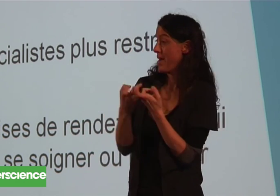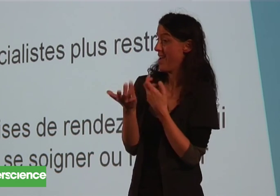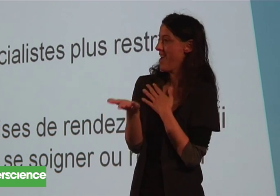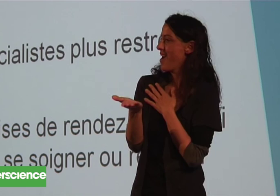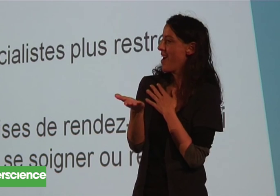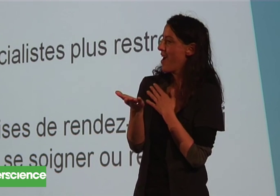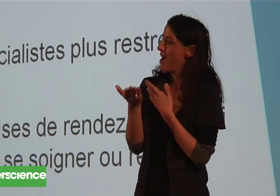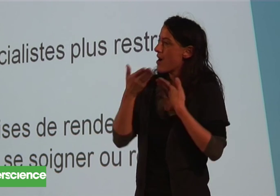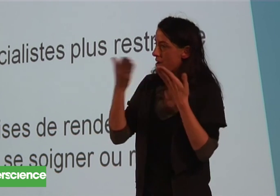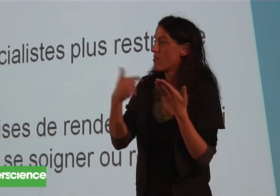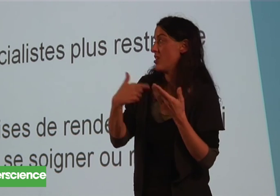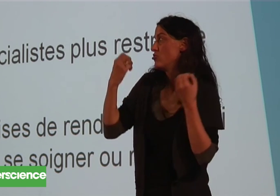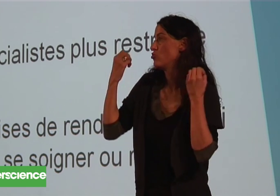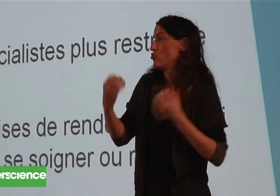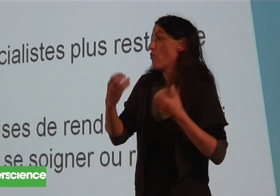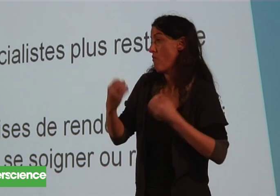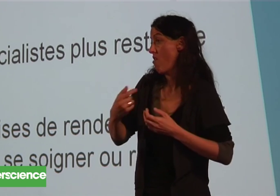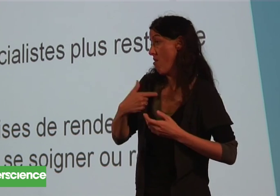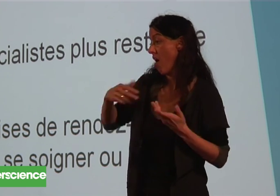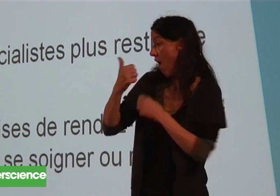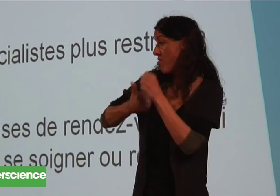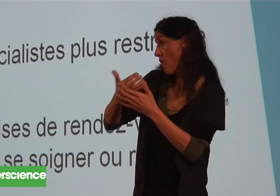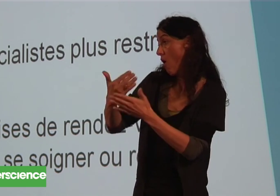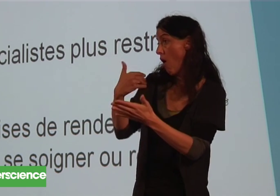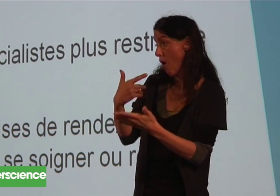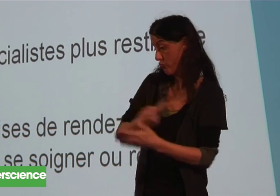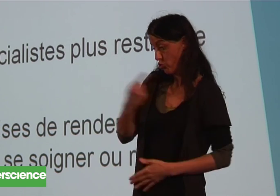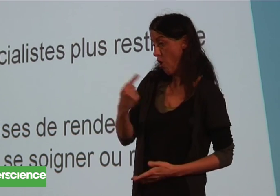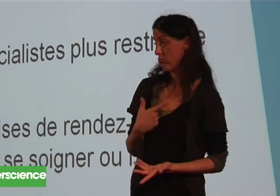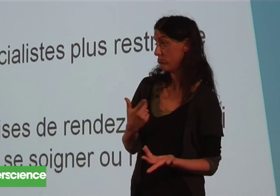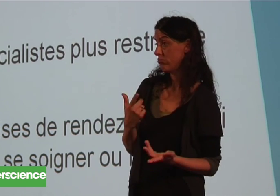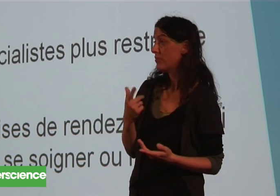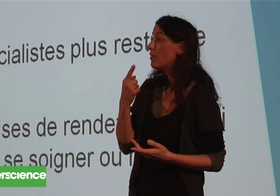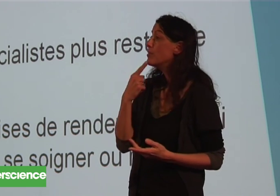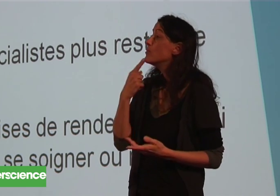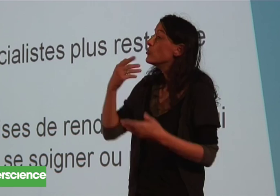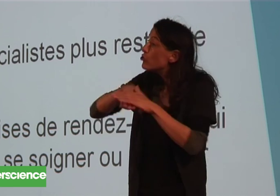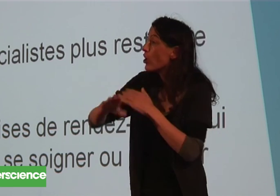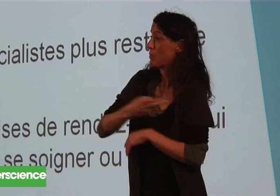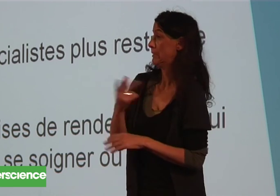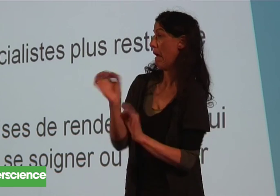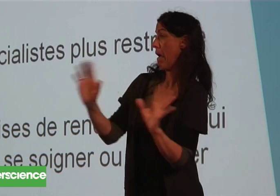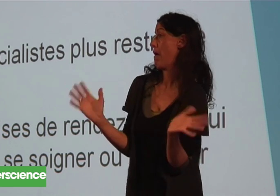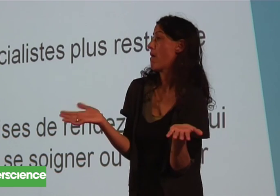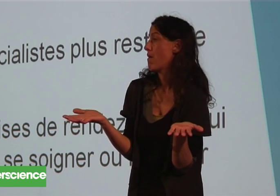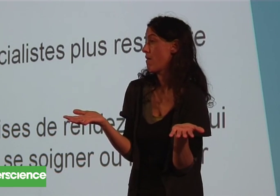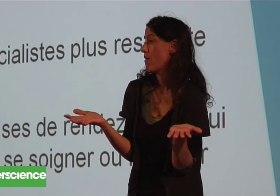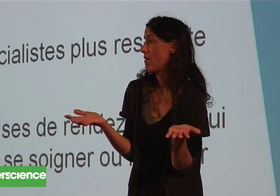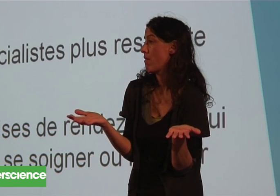plus souvent n'avoir jamais consulté de spécialiste. Ce sont elles aussi qui vont déclarer plus souvent avoir des difficultés pour prendre des rendez-vous